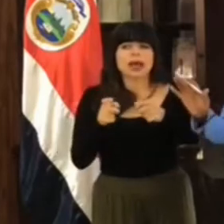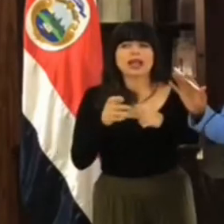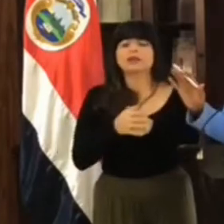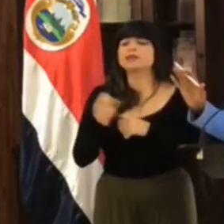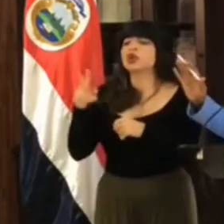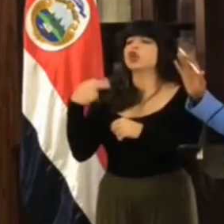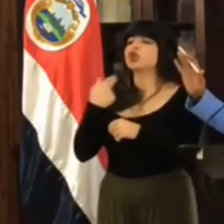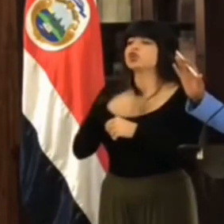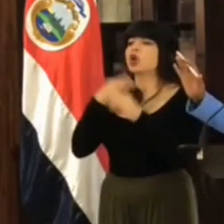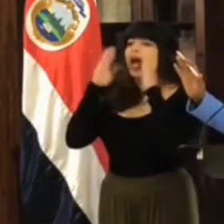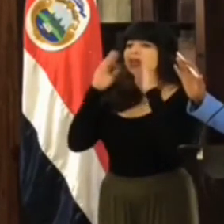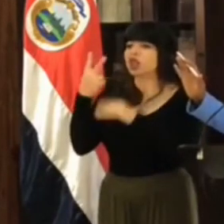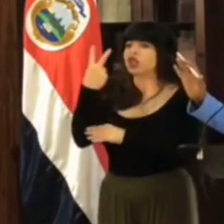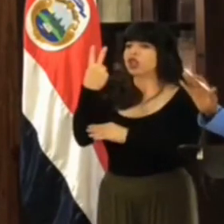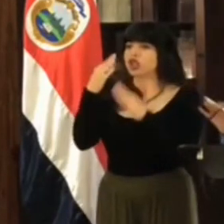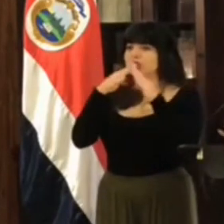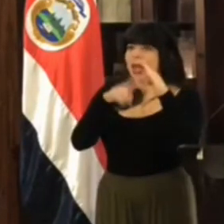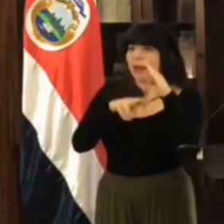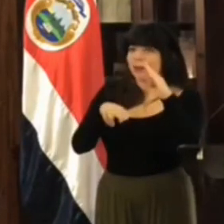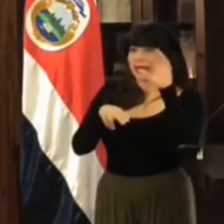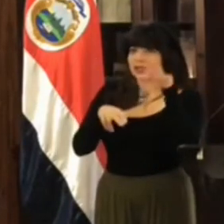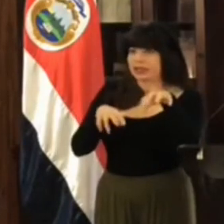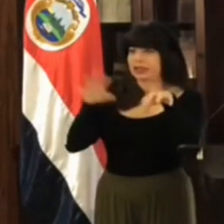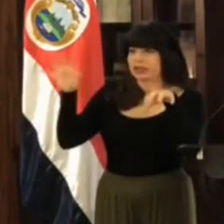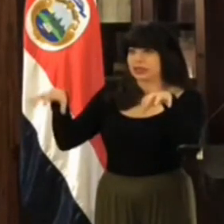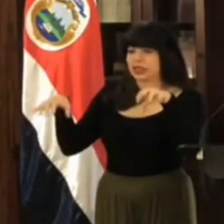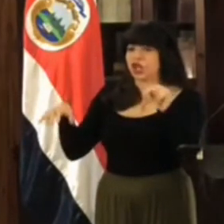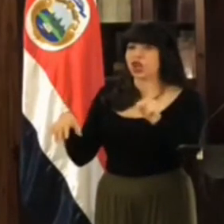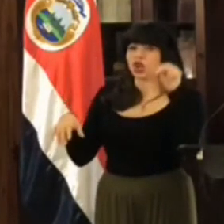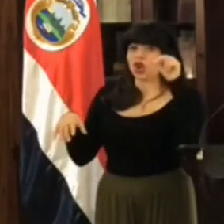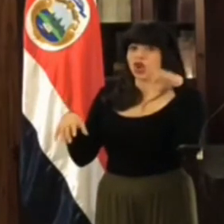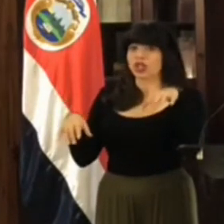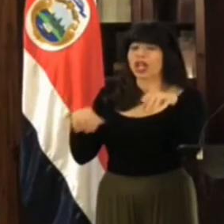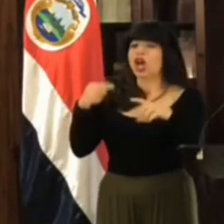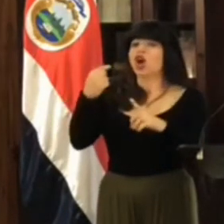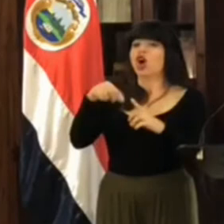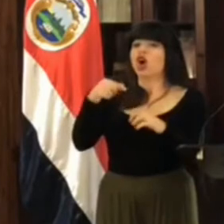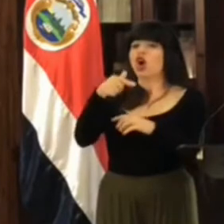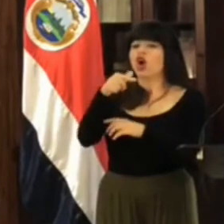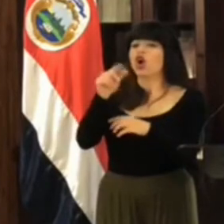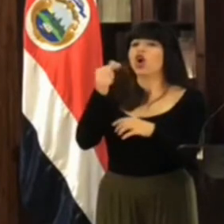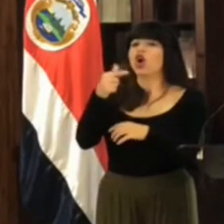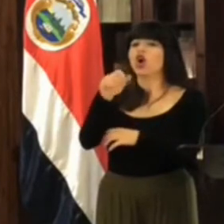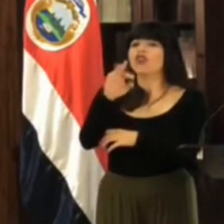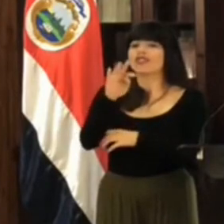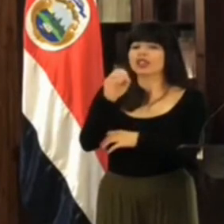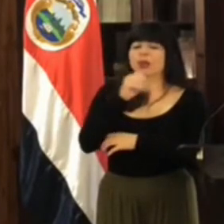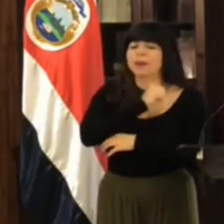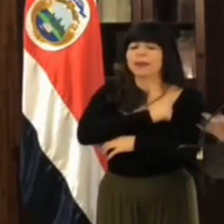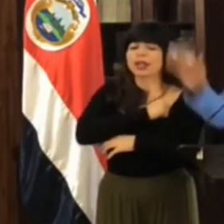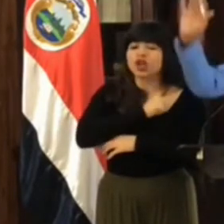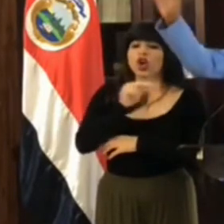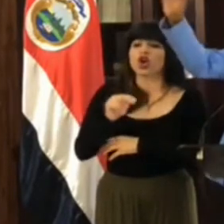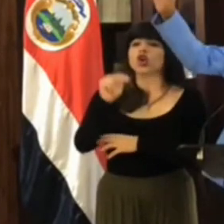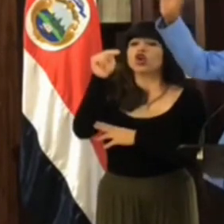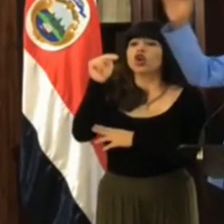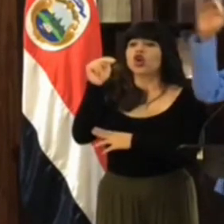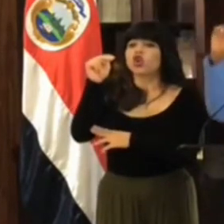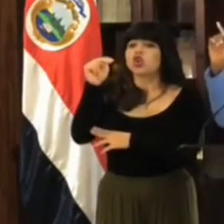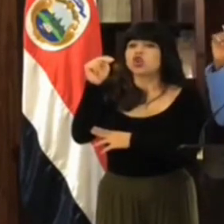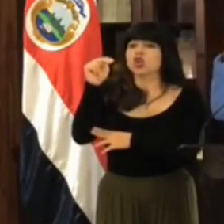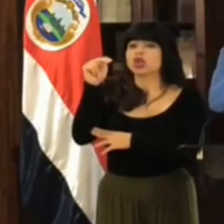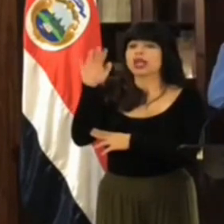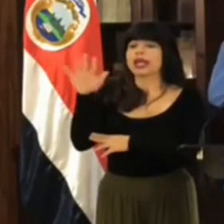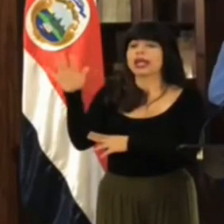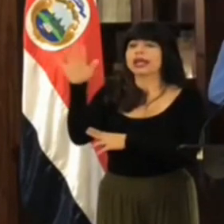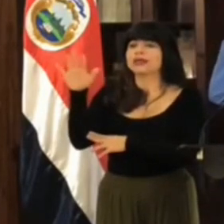Nosotros estamos atendiendo en dos albergues, en el albergue del norte, en Golfito, perdón, el albergue del norte, en el